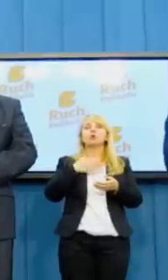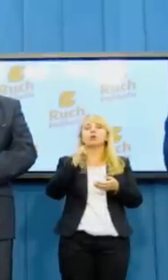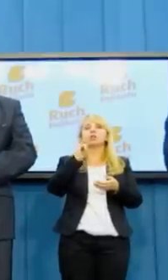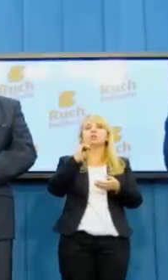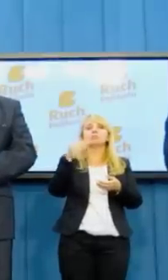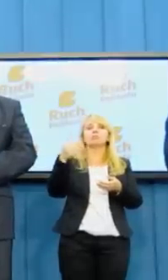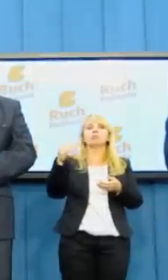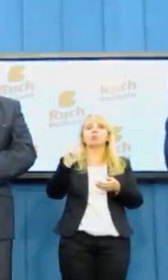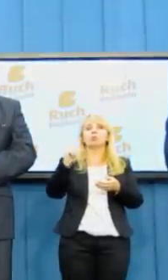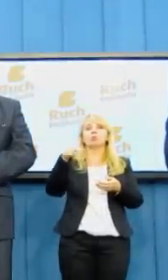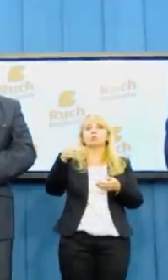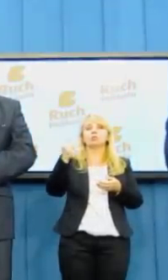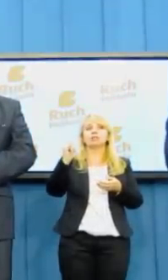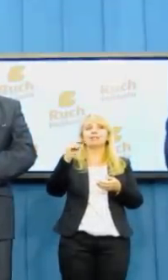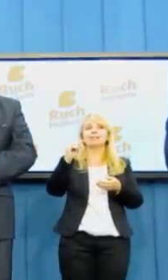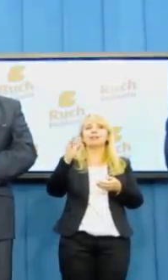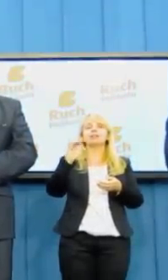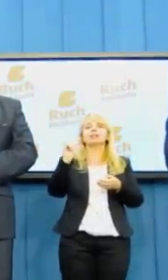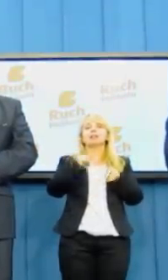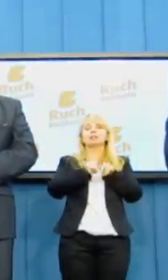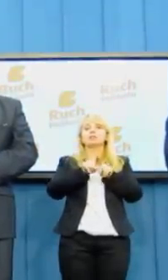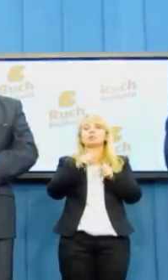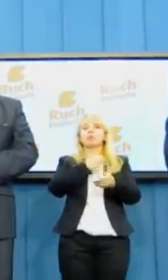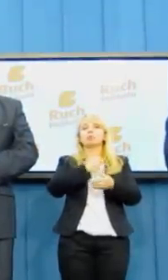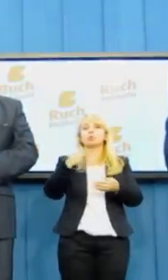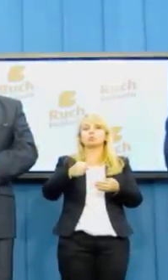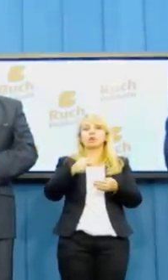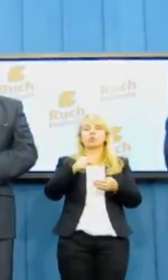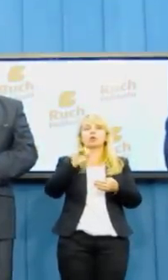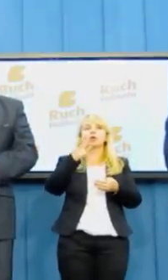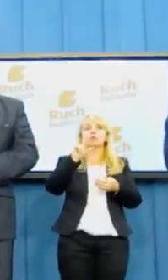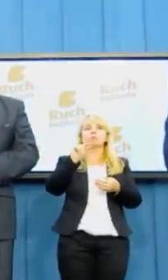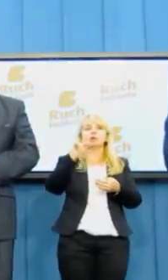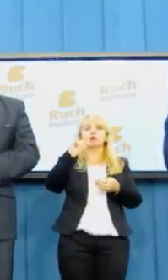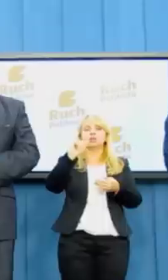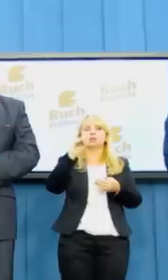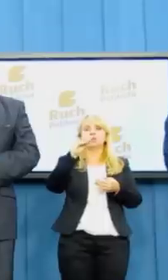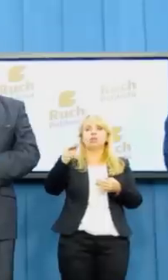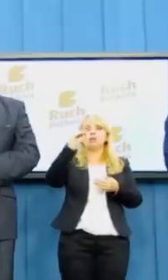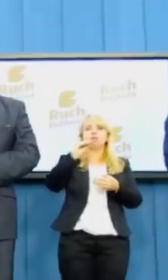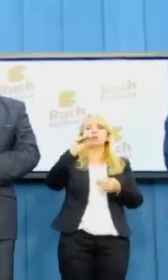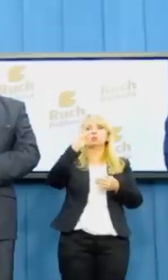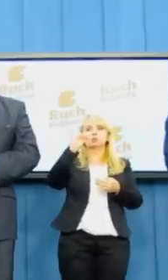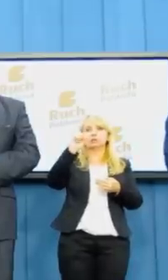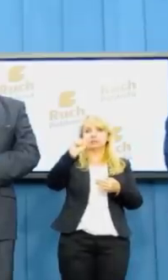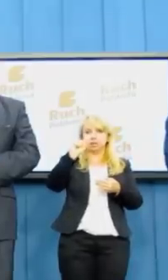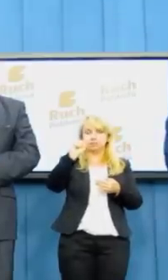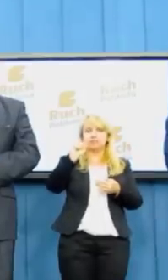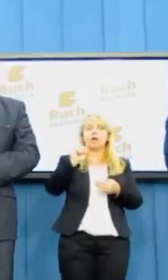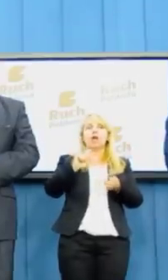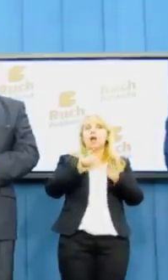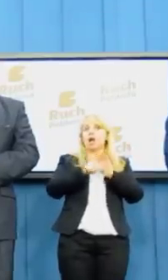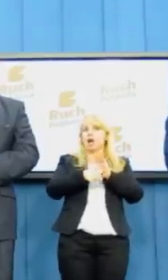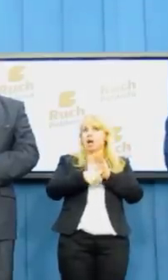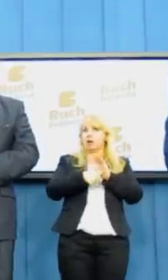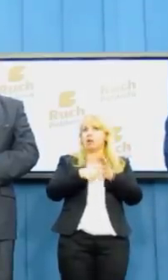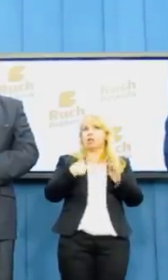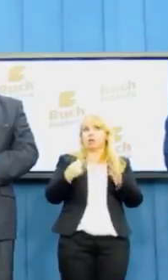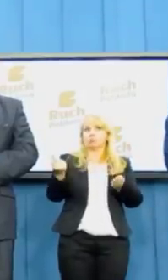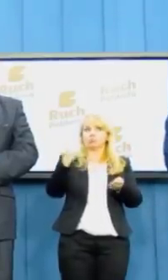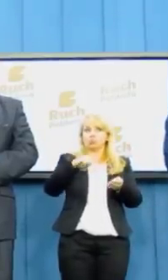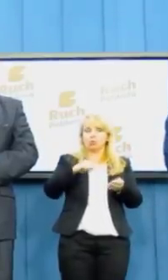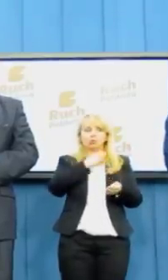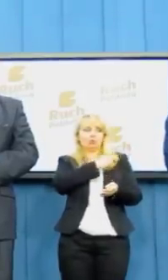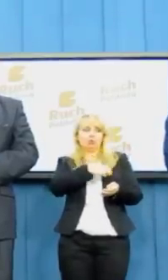immunitetu posłowi Pięcie, ale proszę zwrócić uwagę na różnicę standardów. Ja, przychodząc do